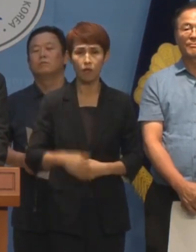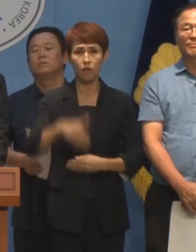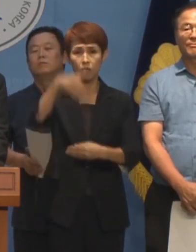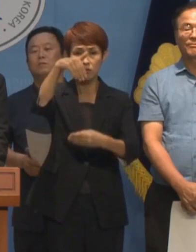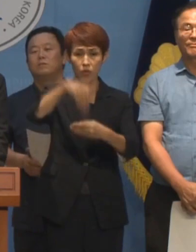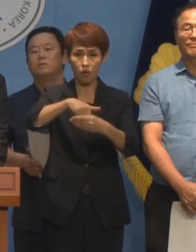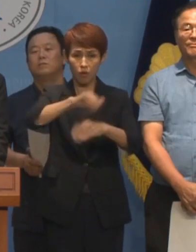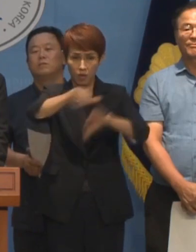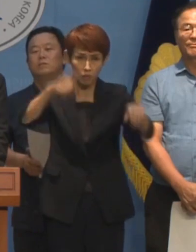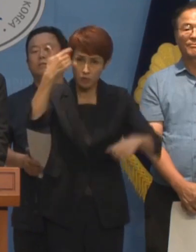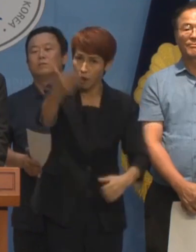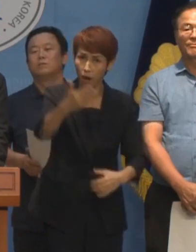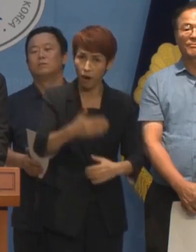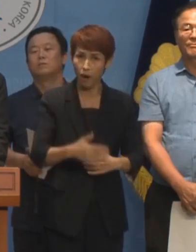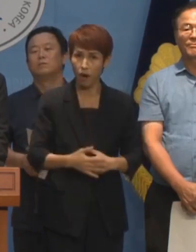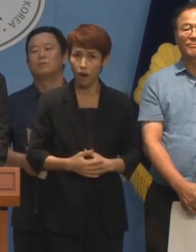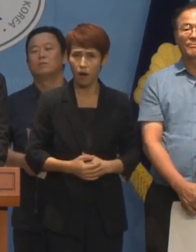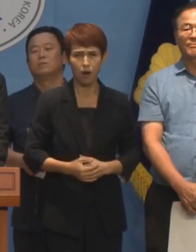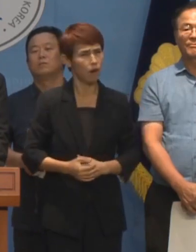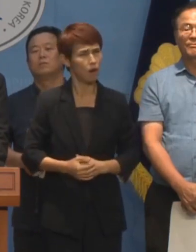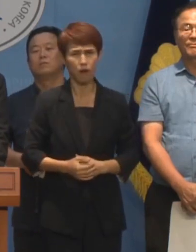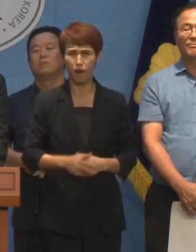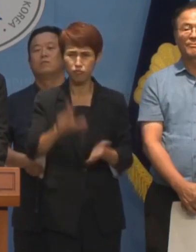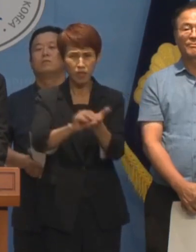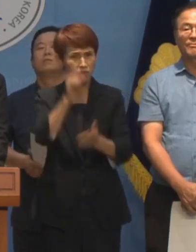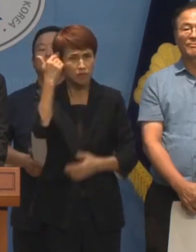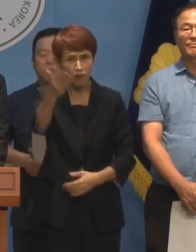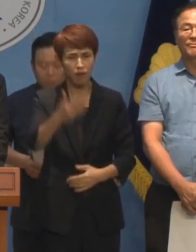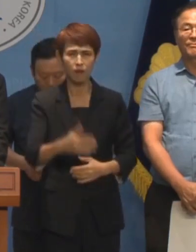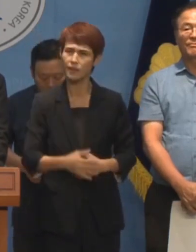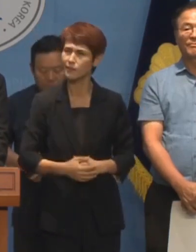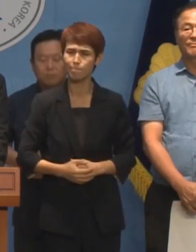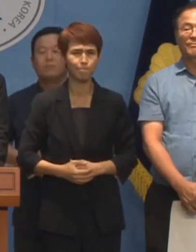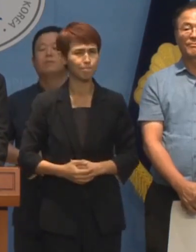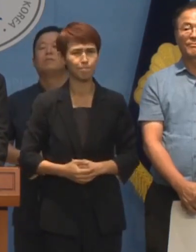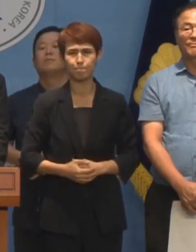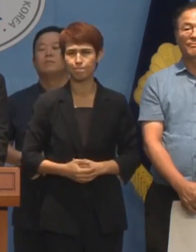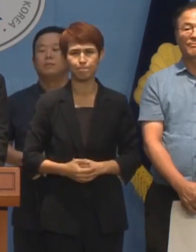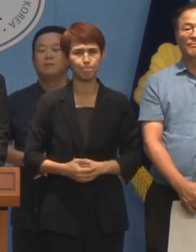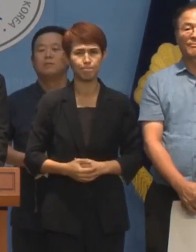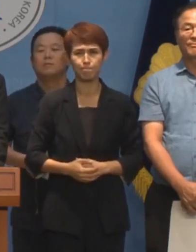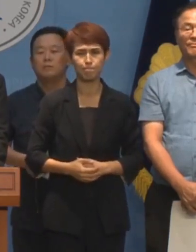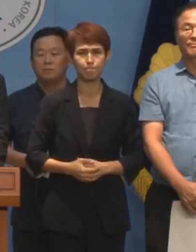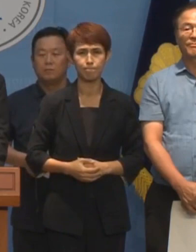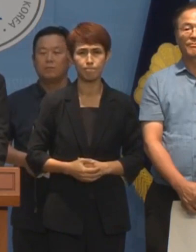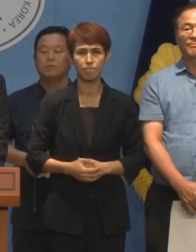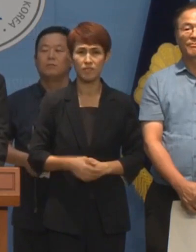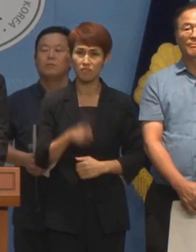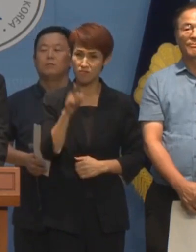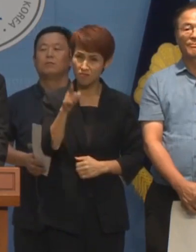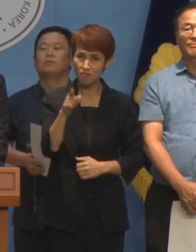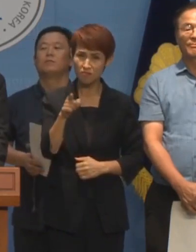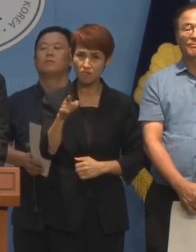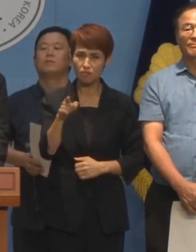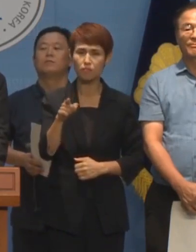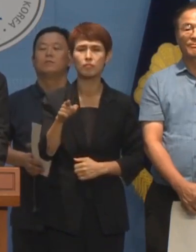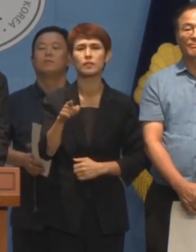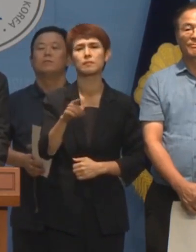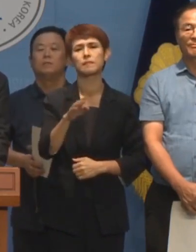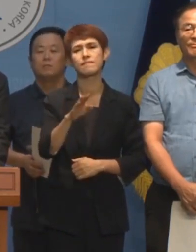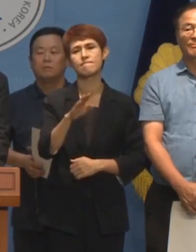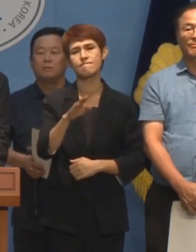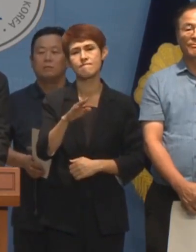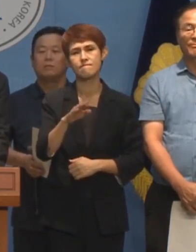어떻게 문제가 될 수 있단 말입니까? 이렇게 만들어낸 것 자체가 불법입니다.